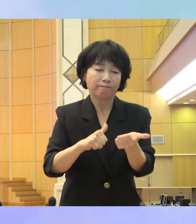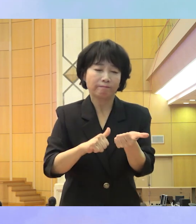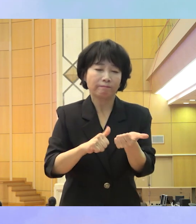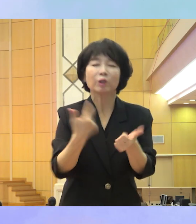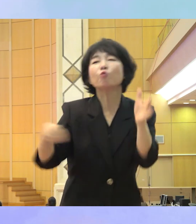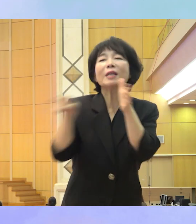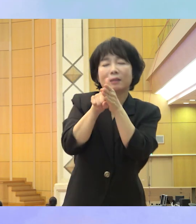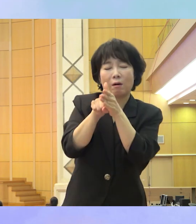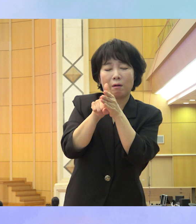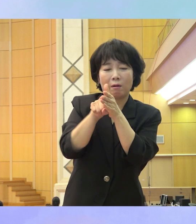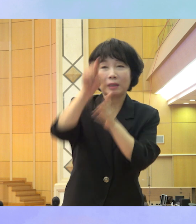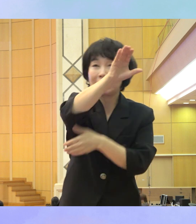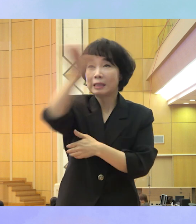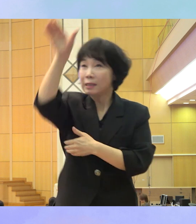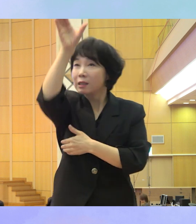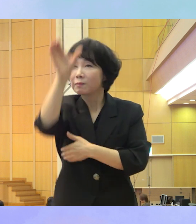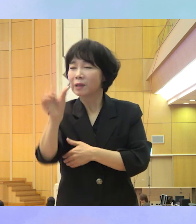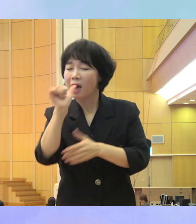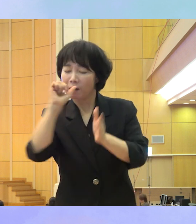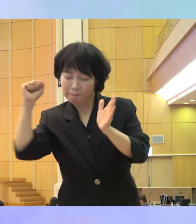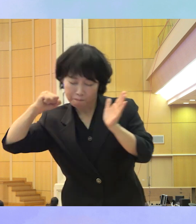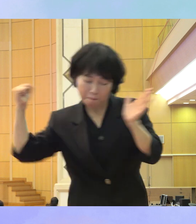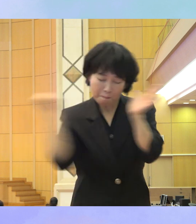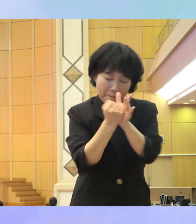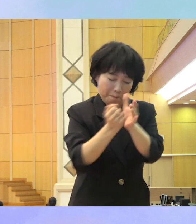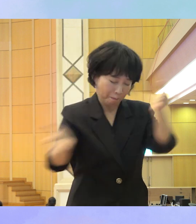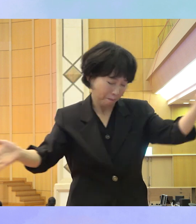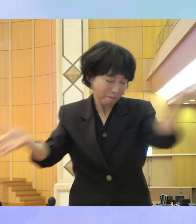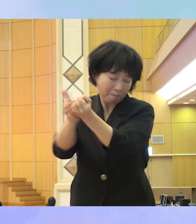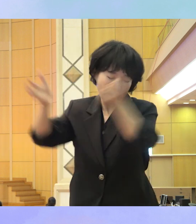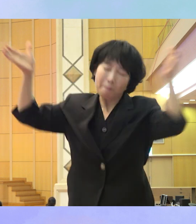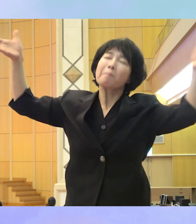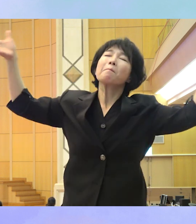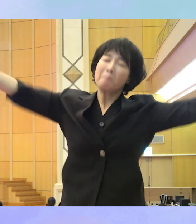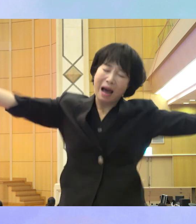죽으시려고 십자가에 못 박아